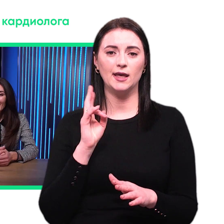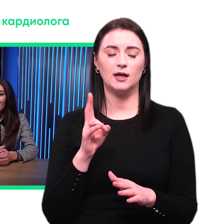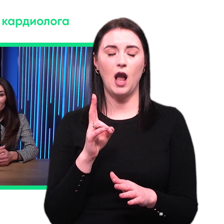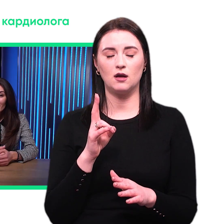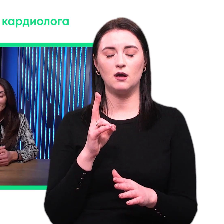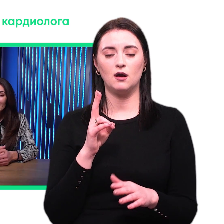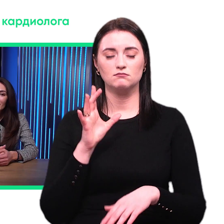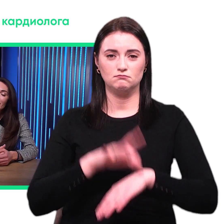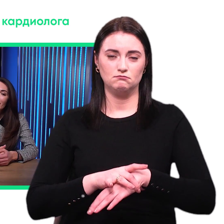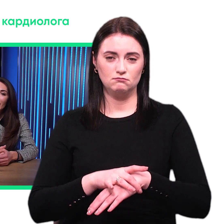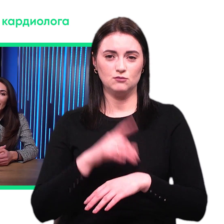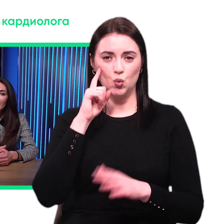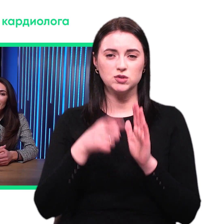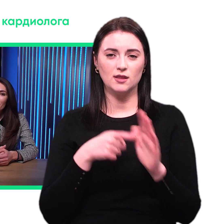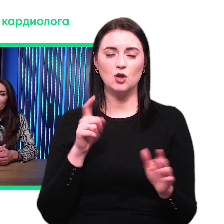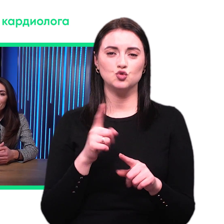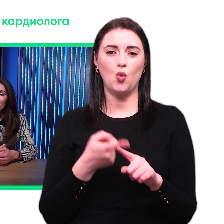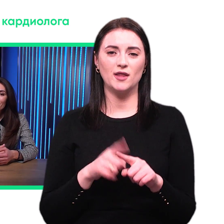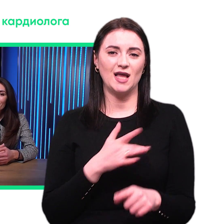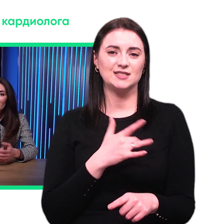напад? Инфаркт – это